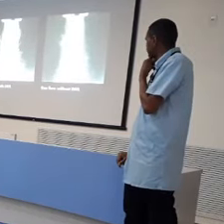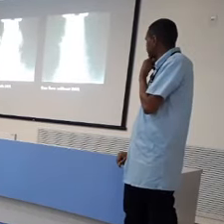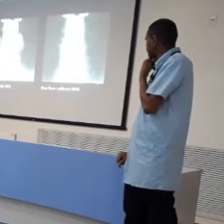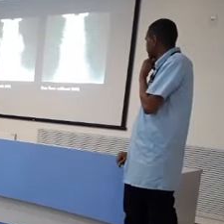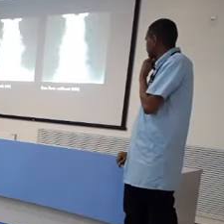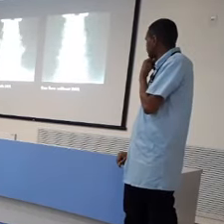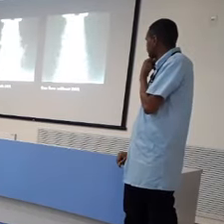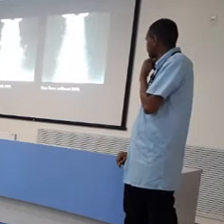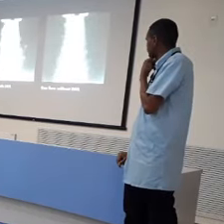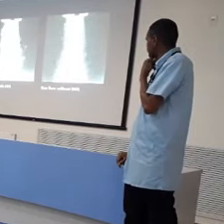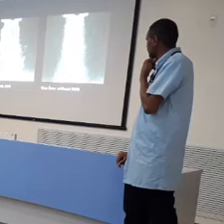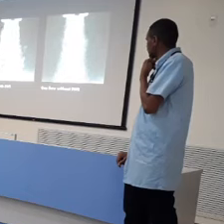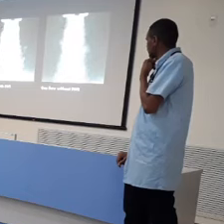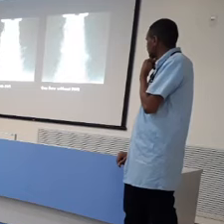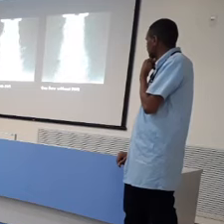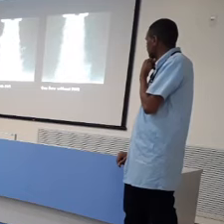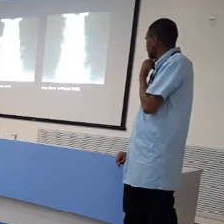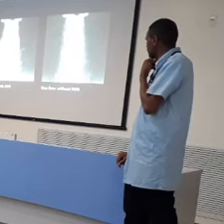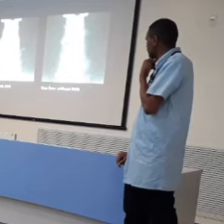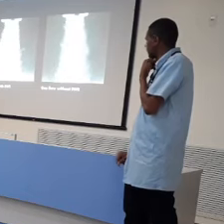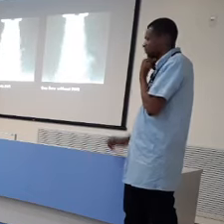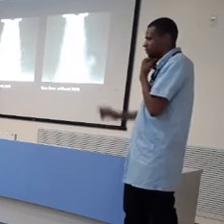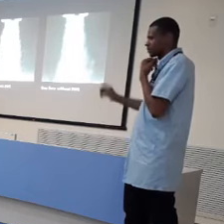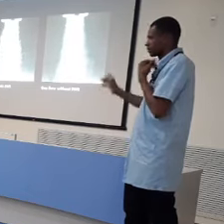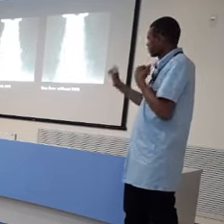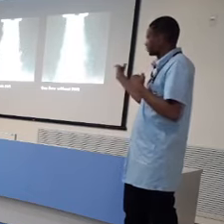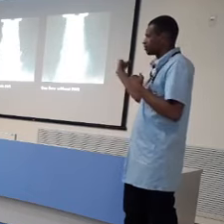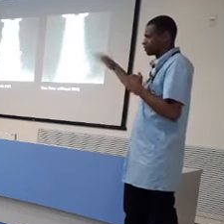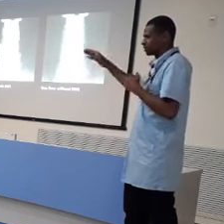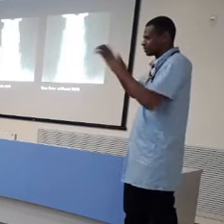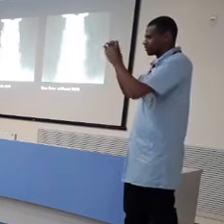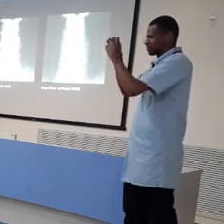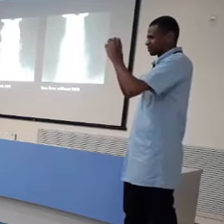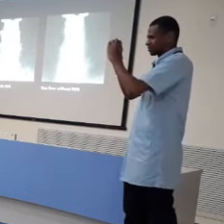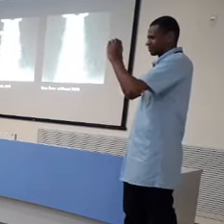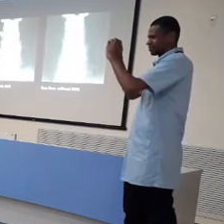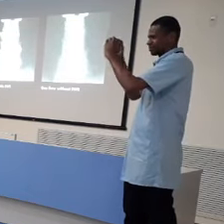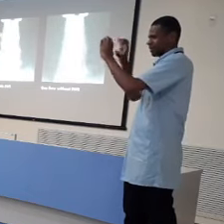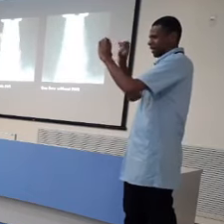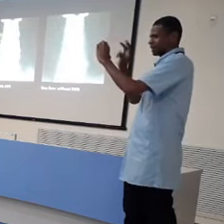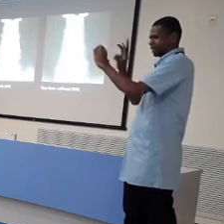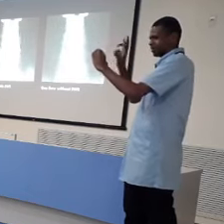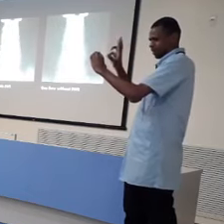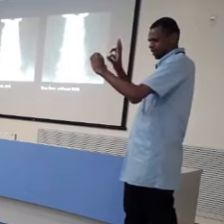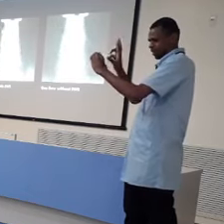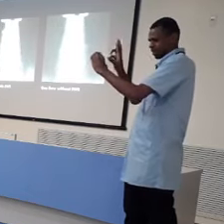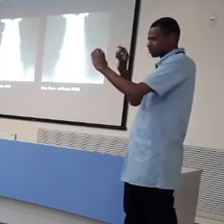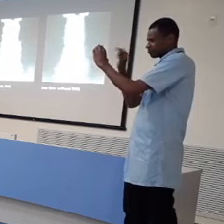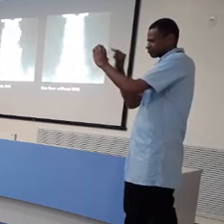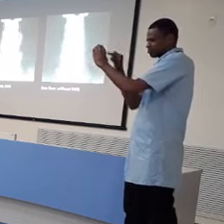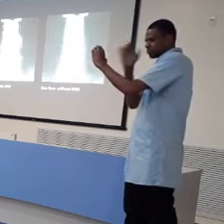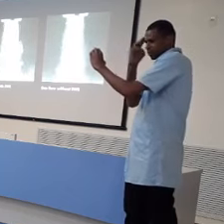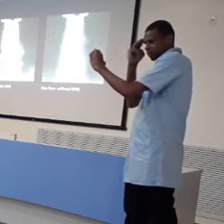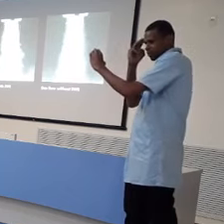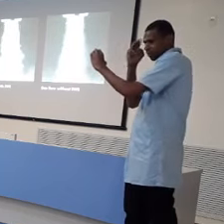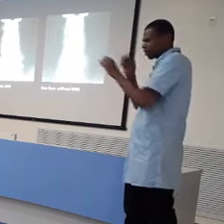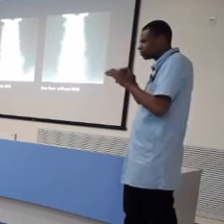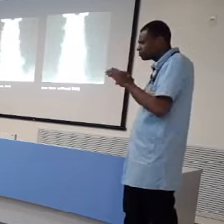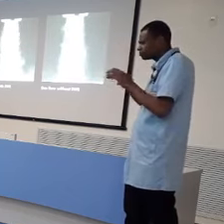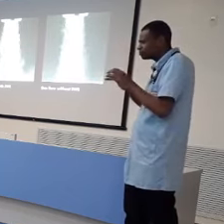Então, pessoal, esse é um vídeo, ó, como é WR, como que a vazão ela é constante, ela